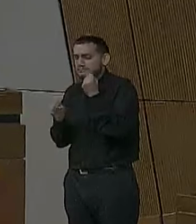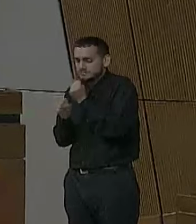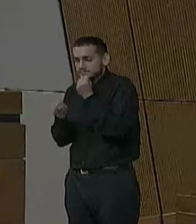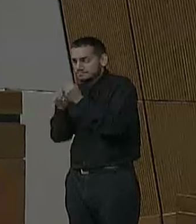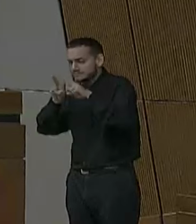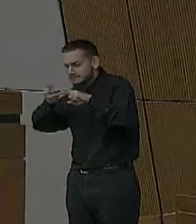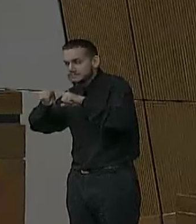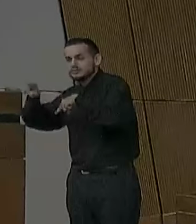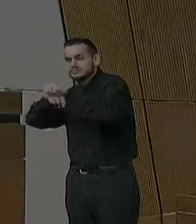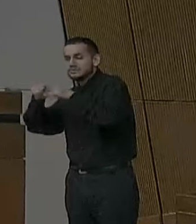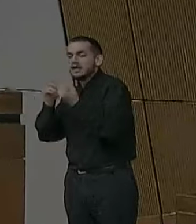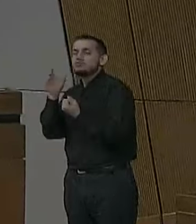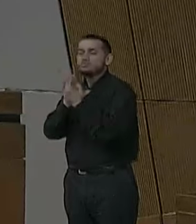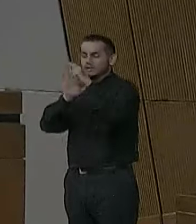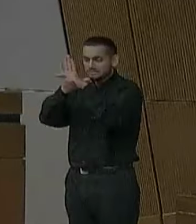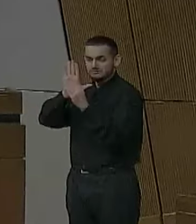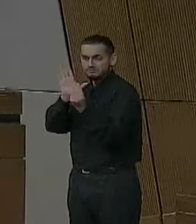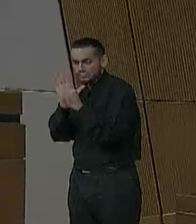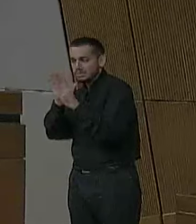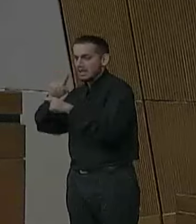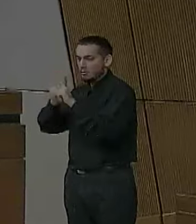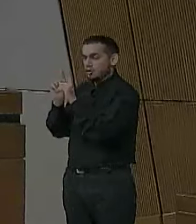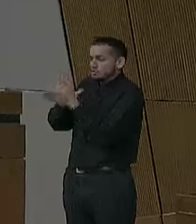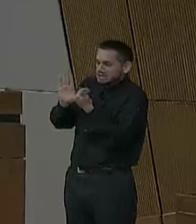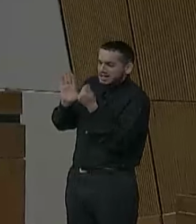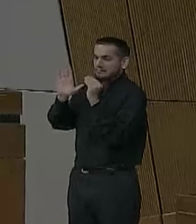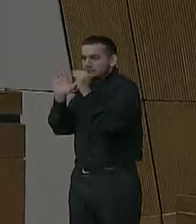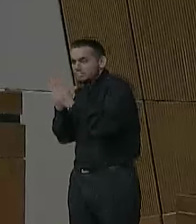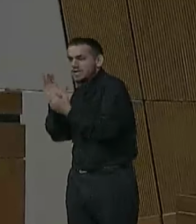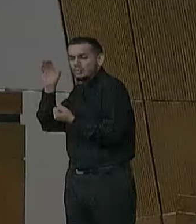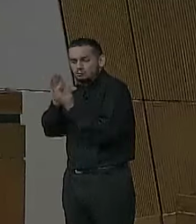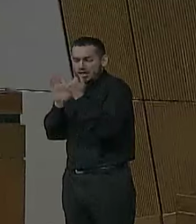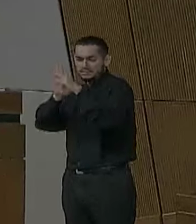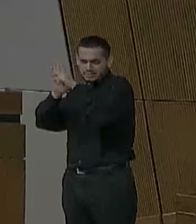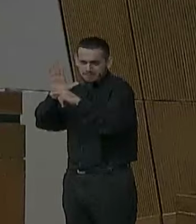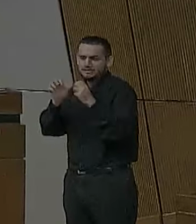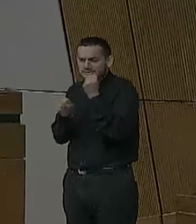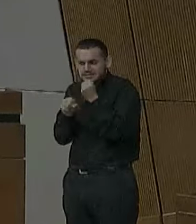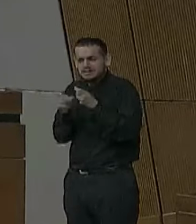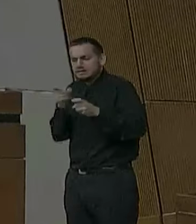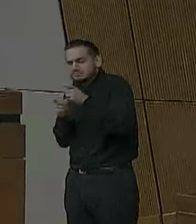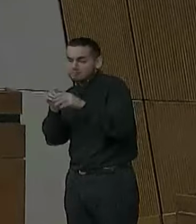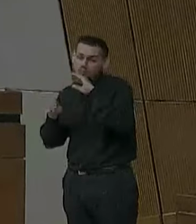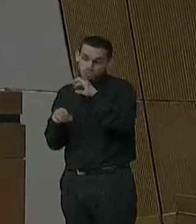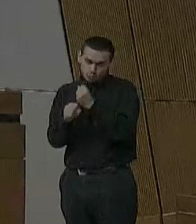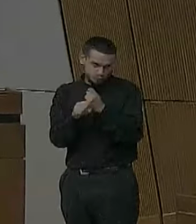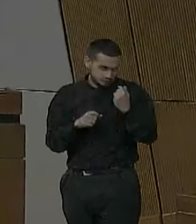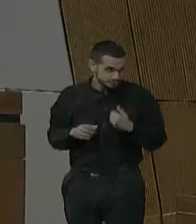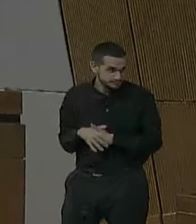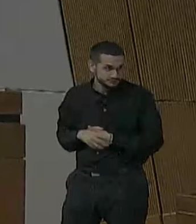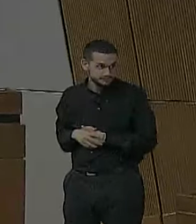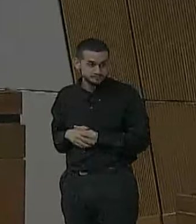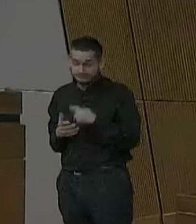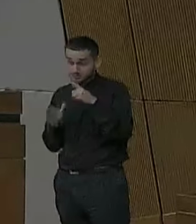elaborándose, emitiéndose otras normativas concordantes, regulatorias, reglamentarias. Y lo que establecía